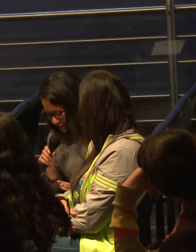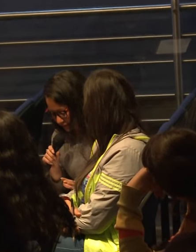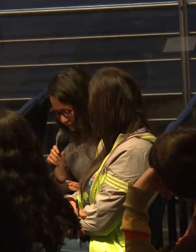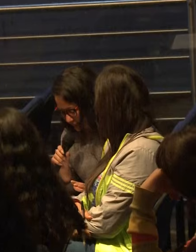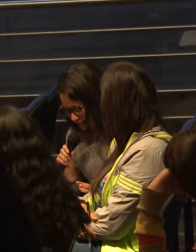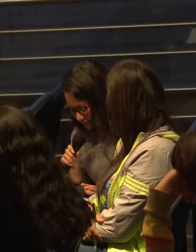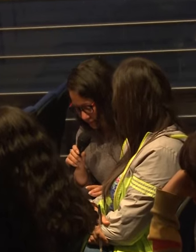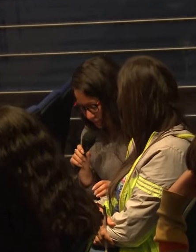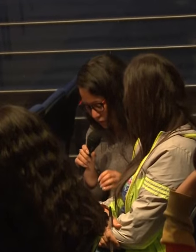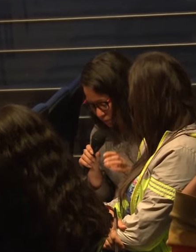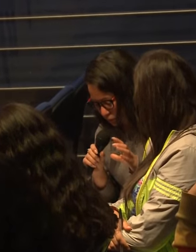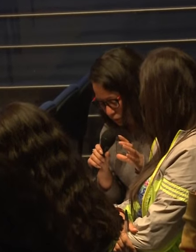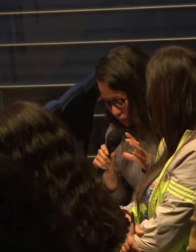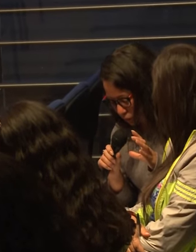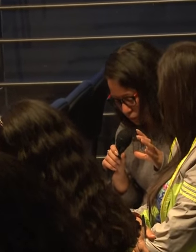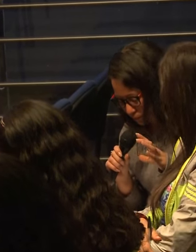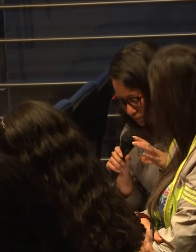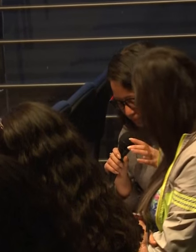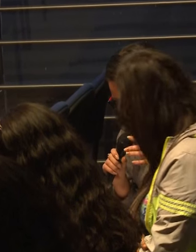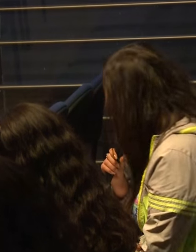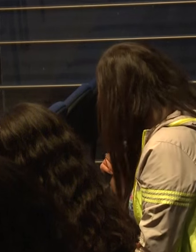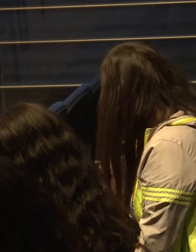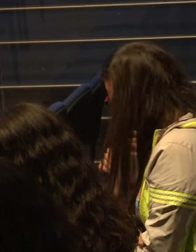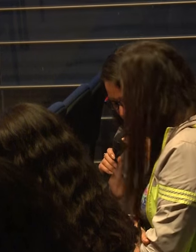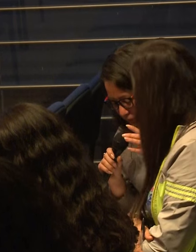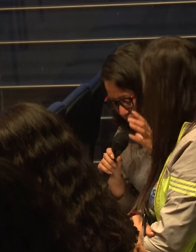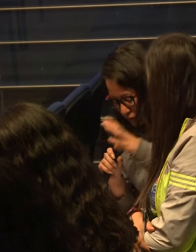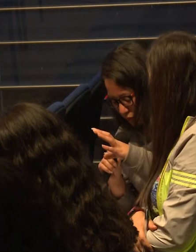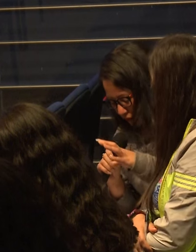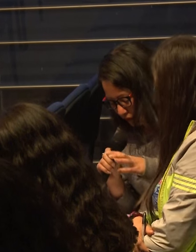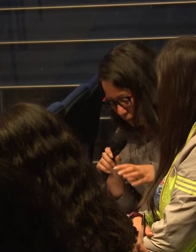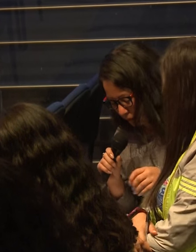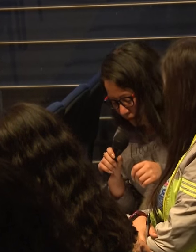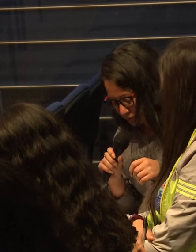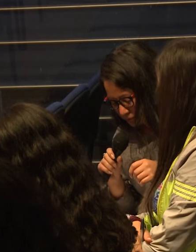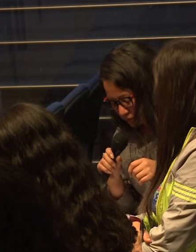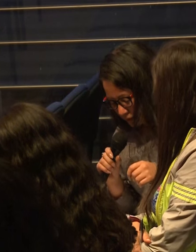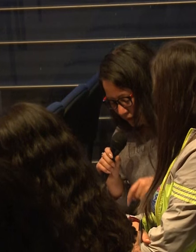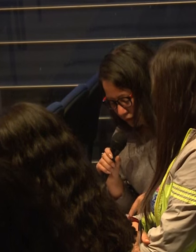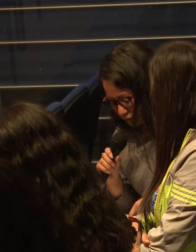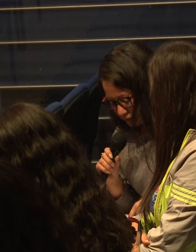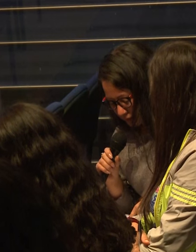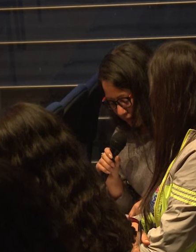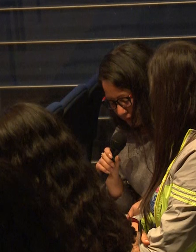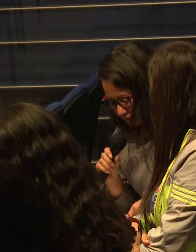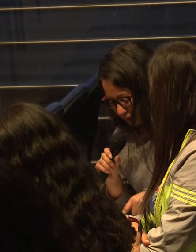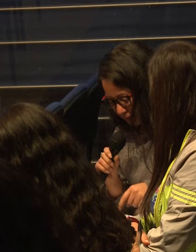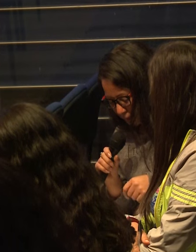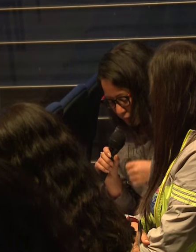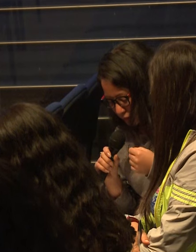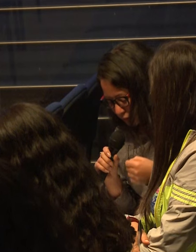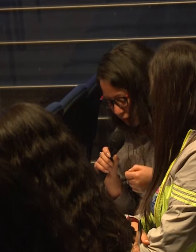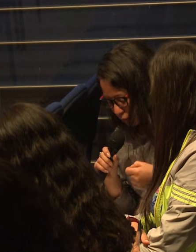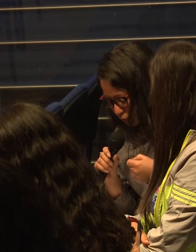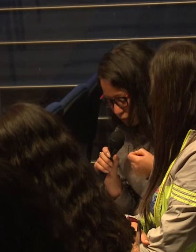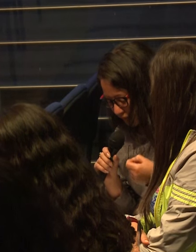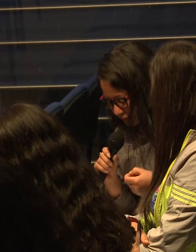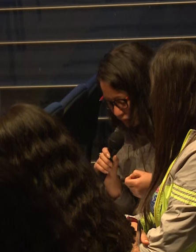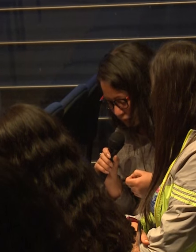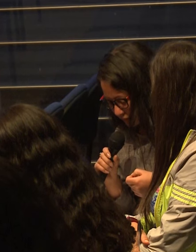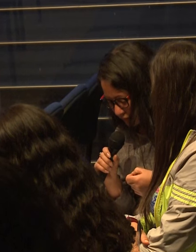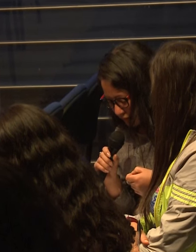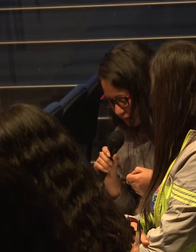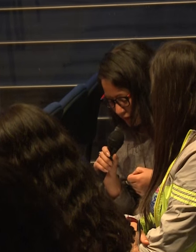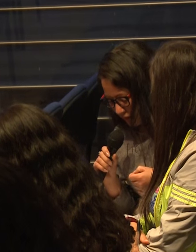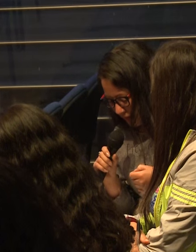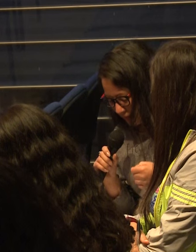las técnicas del arte como un proceso de lenguaje. Entonces el arte es el proceso de un